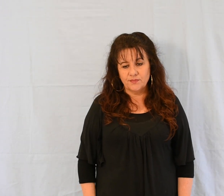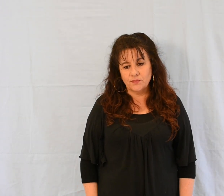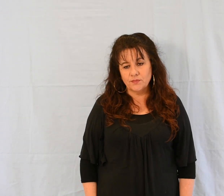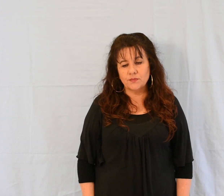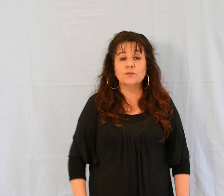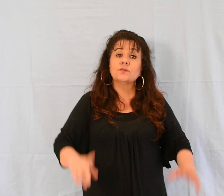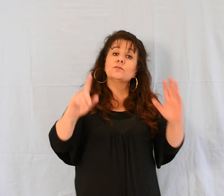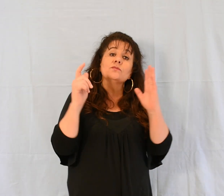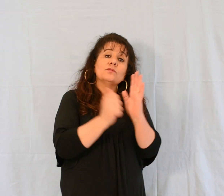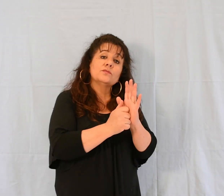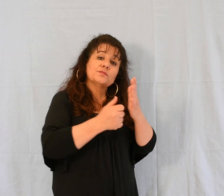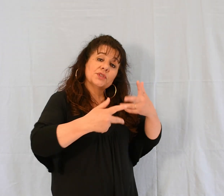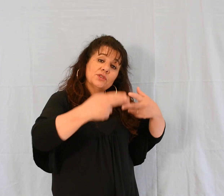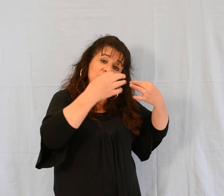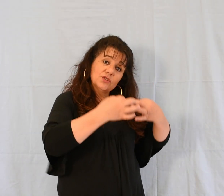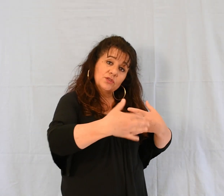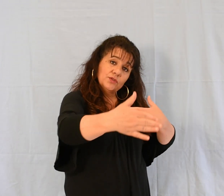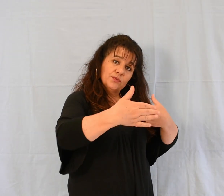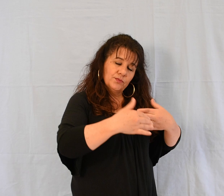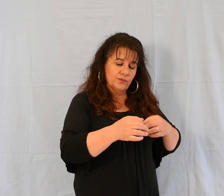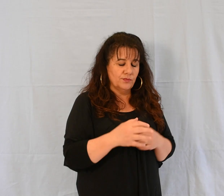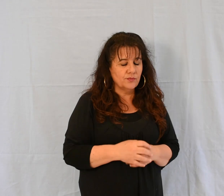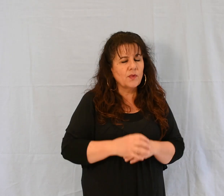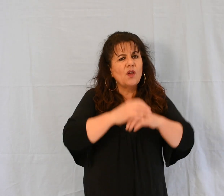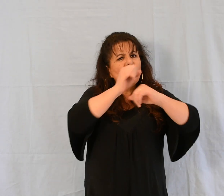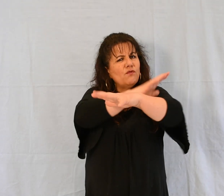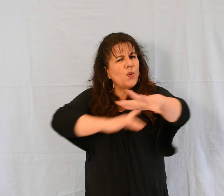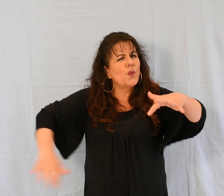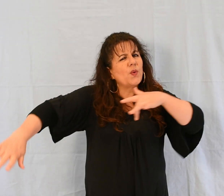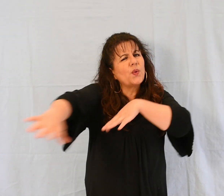En ce temps-là, parlant à la foule, Jésus disait :